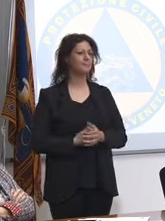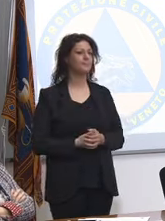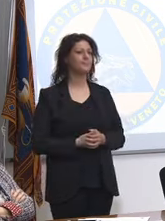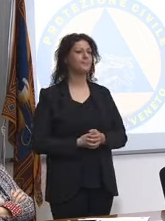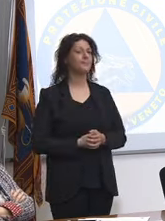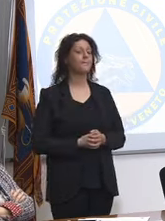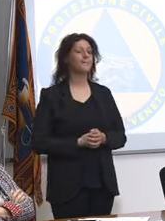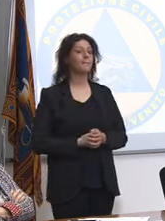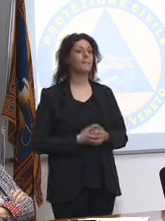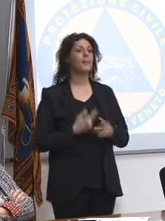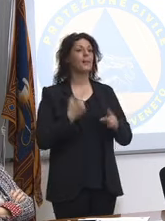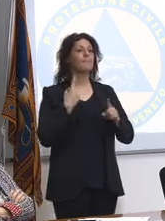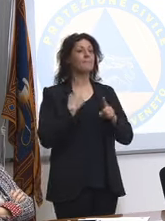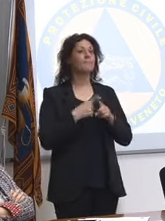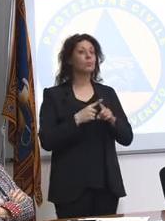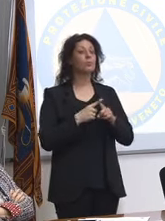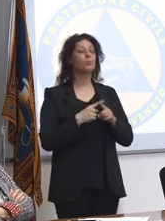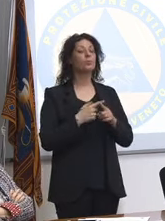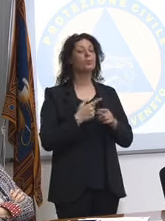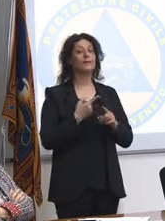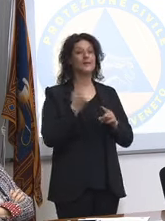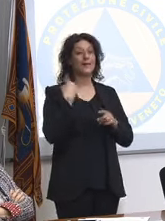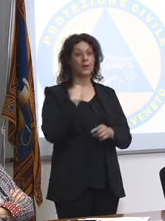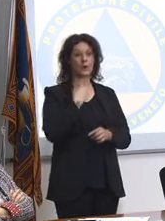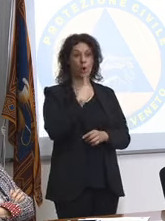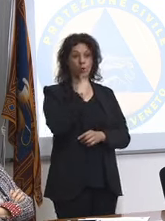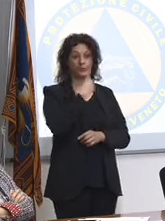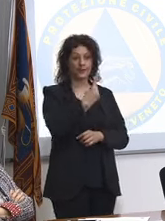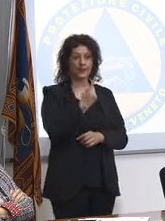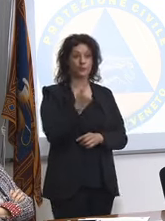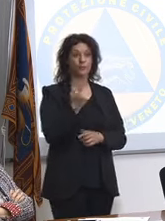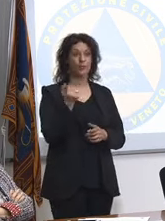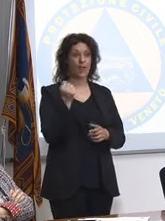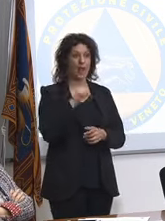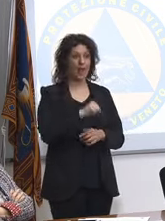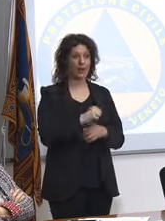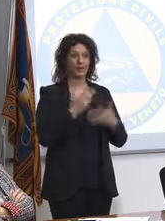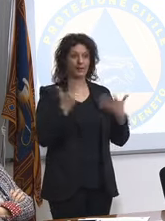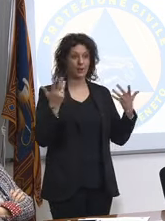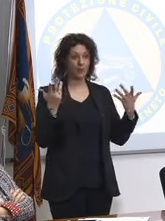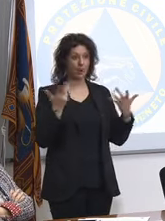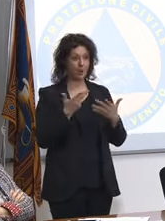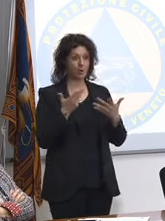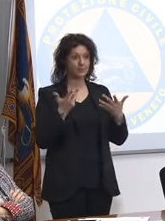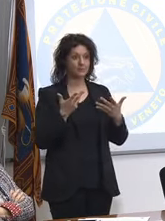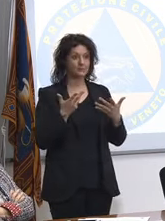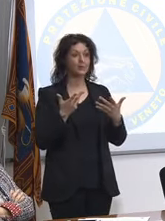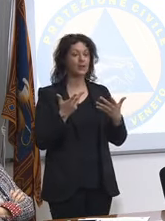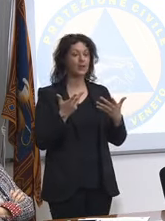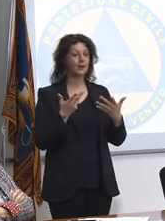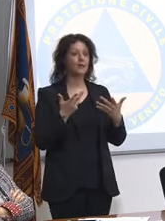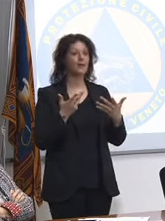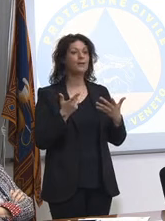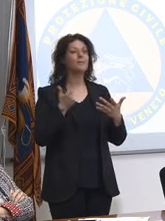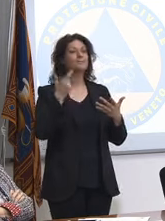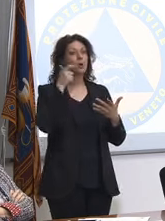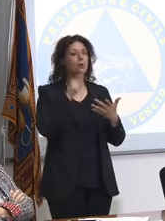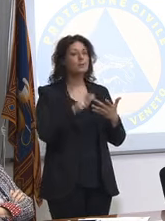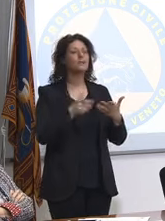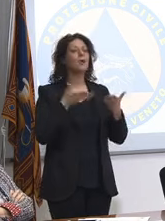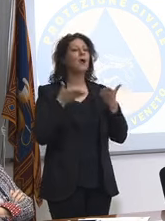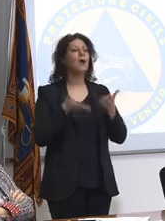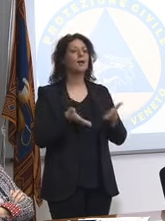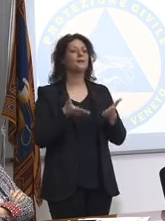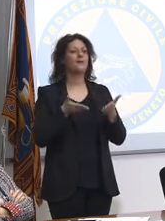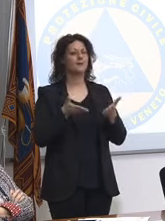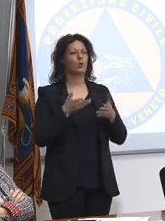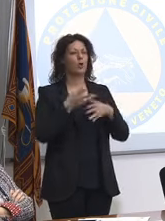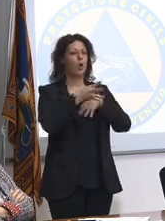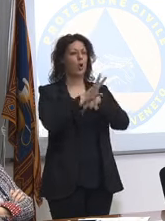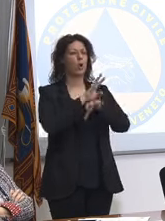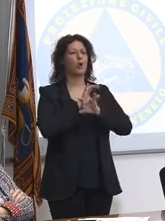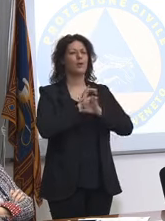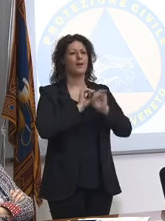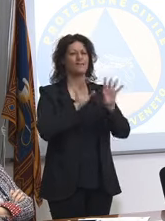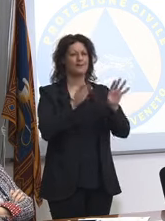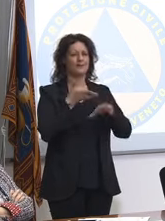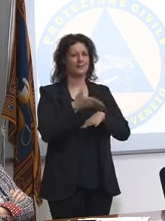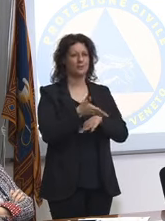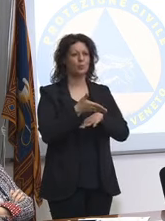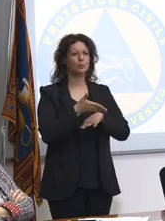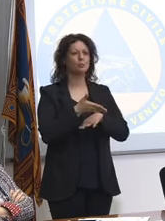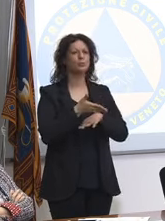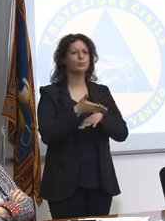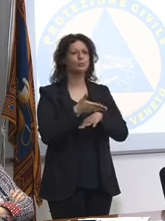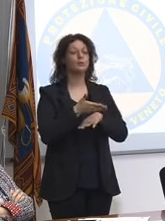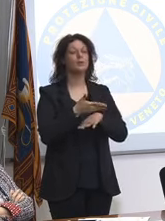me verrà sorpassata da altre, perché è talmente grosso il problema, il business del coronavirus, che è inevitabile che qualcuno